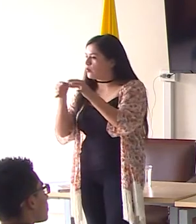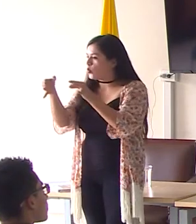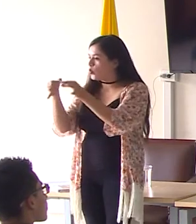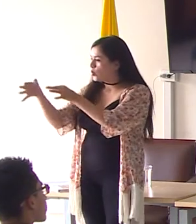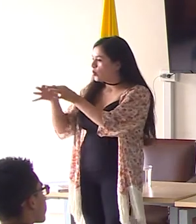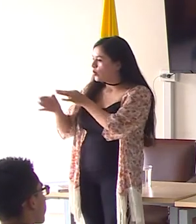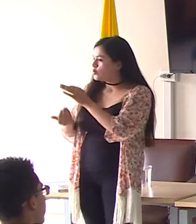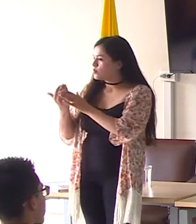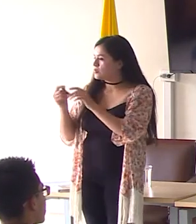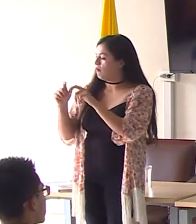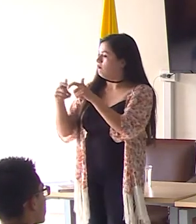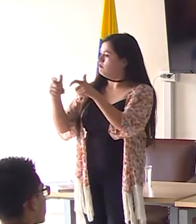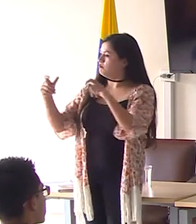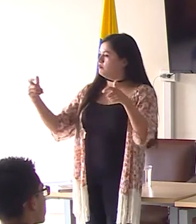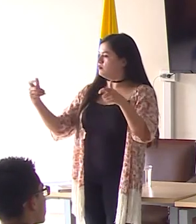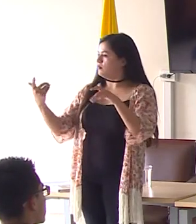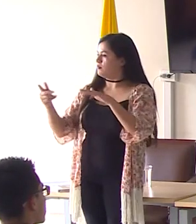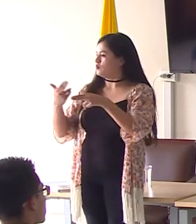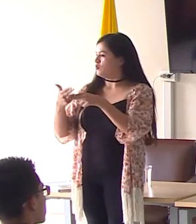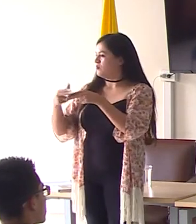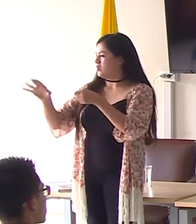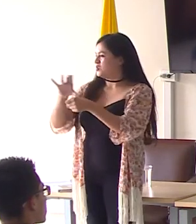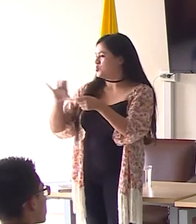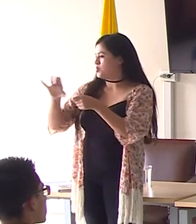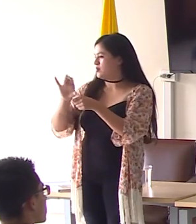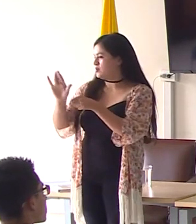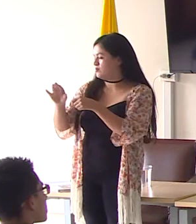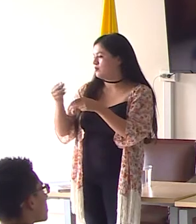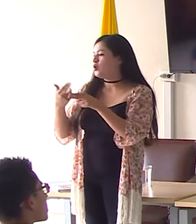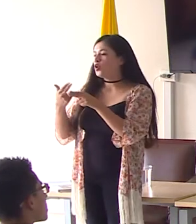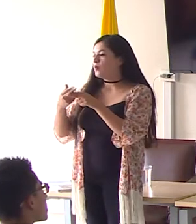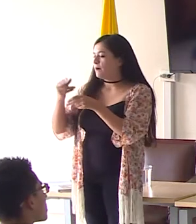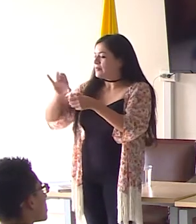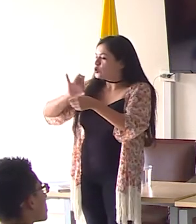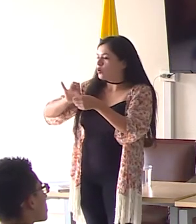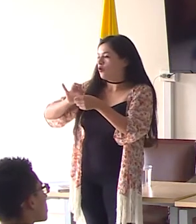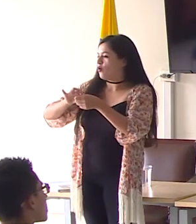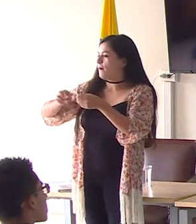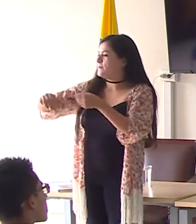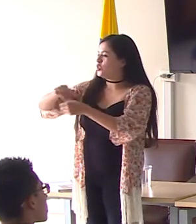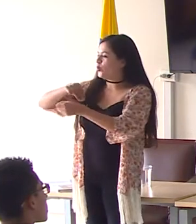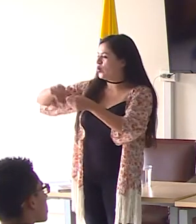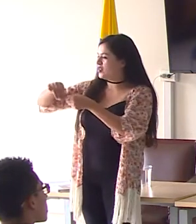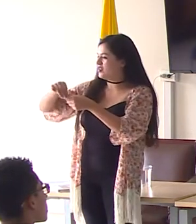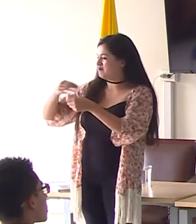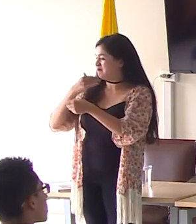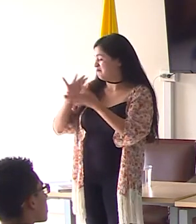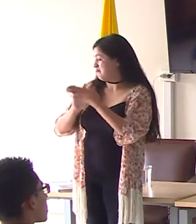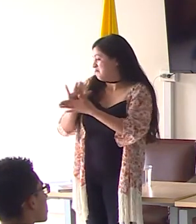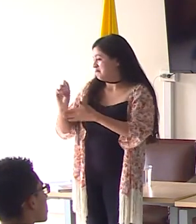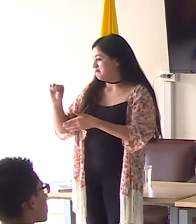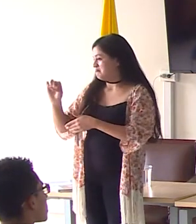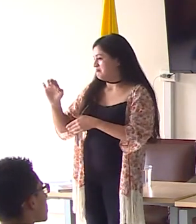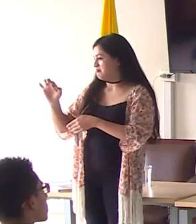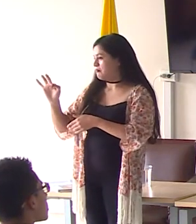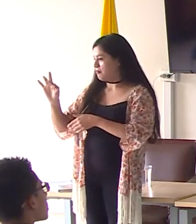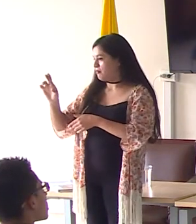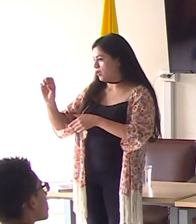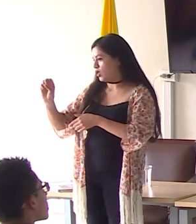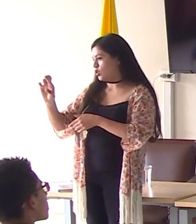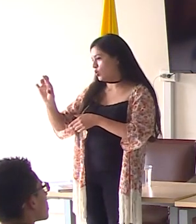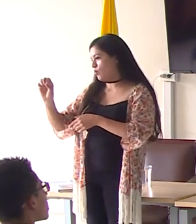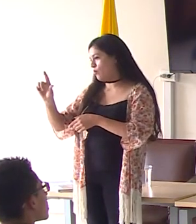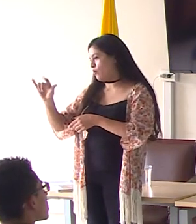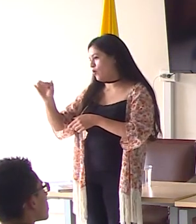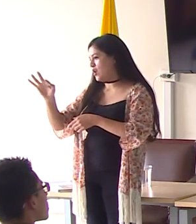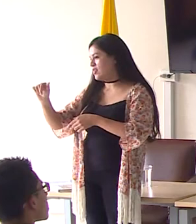que podría llamar una región metropolitana haciendo la claridad que no existe como tal en la actualidad administrativamente abajo